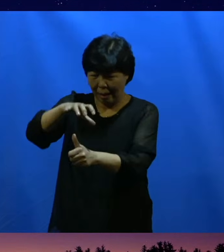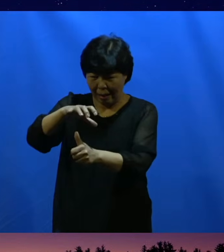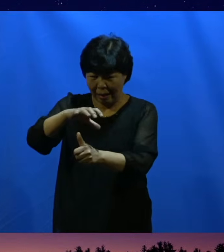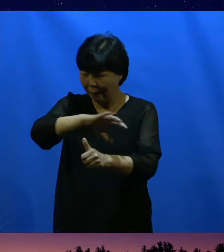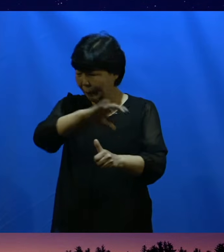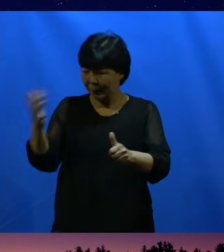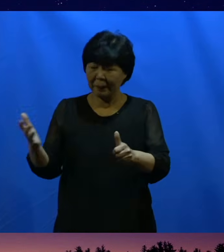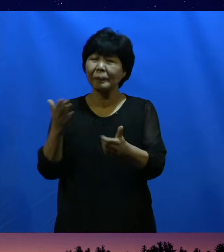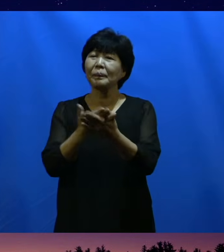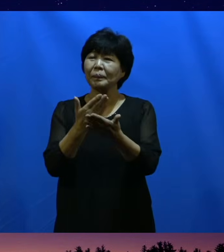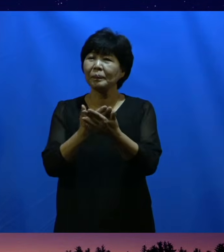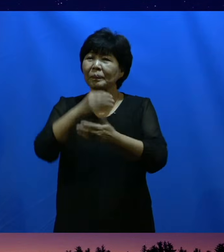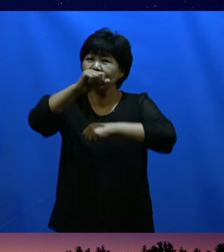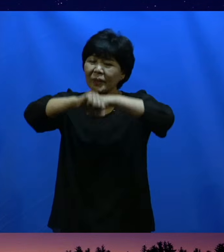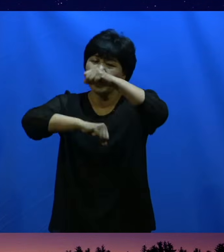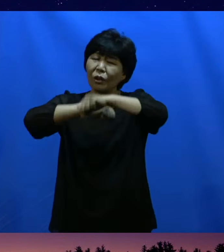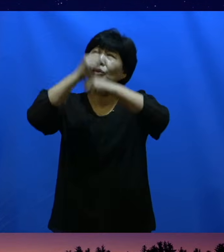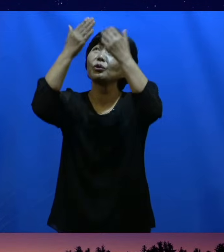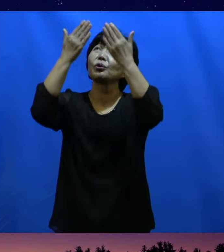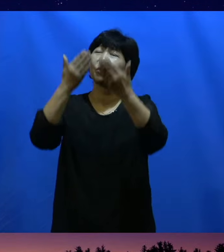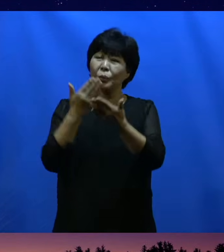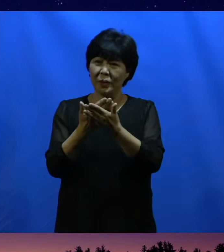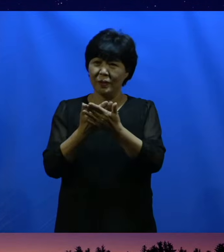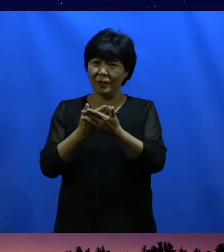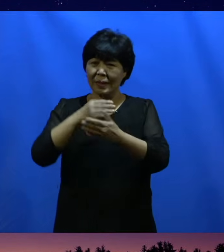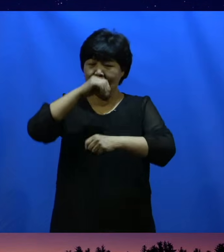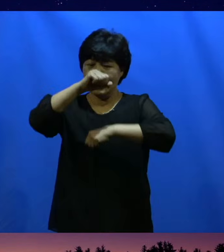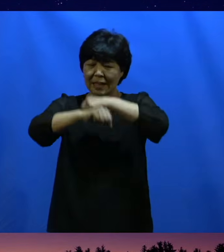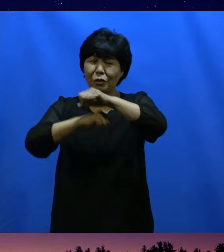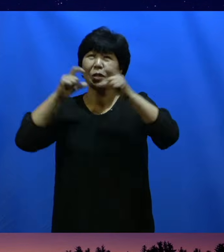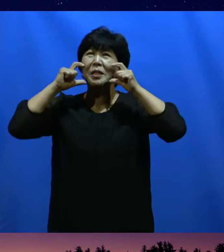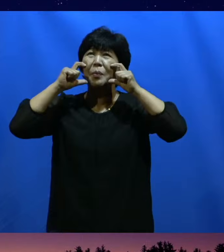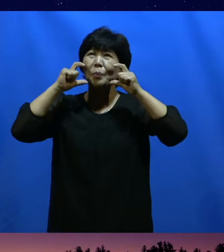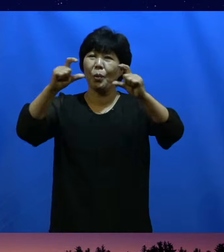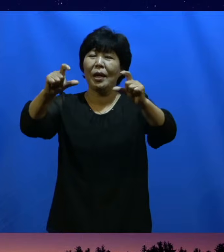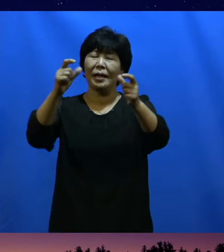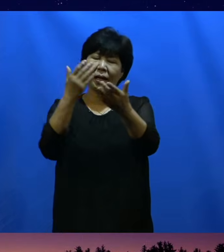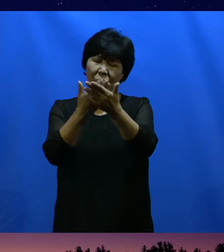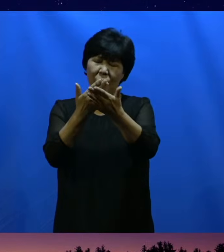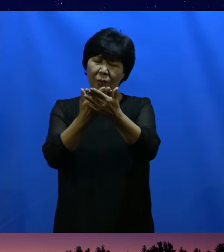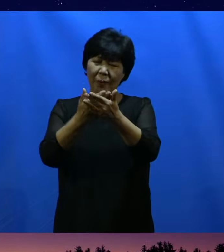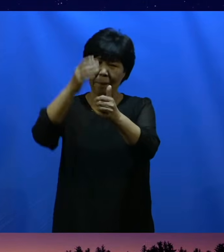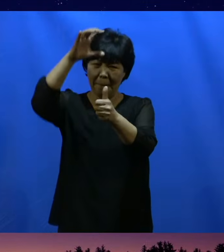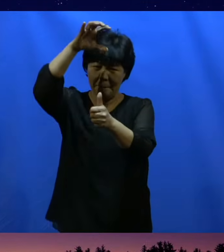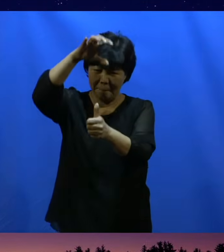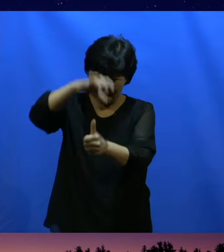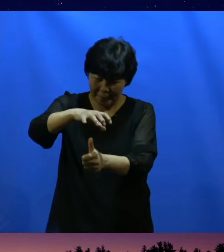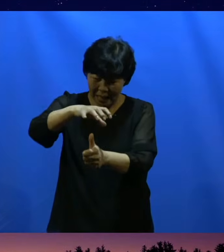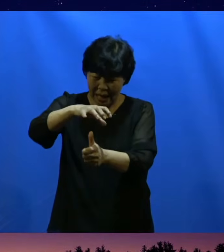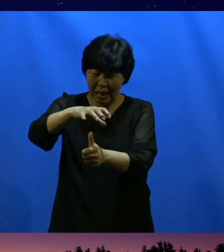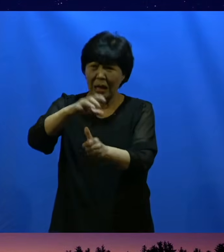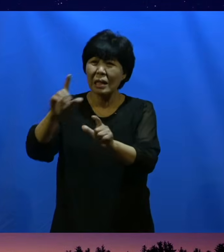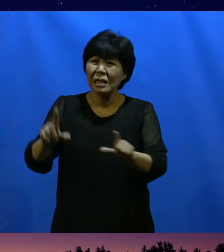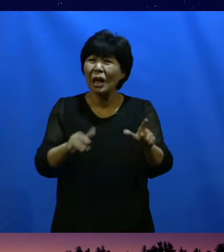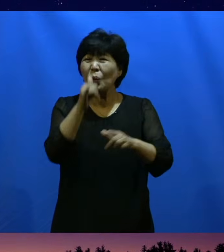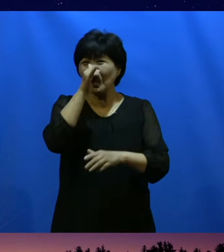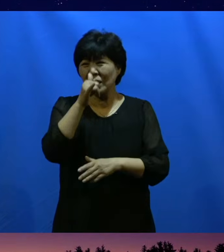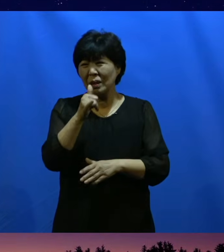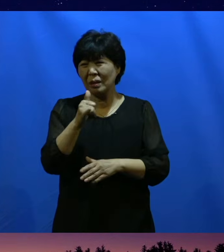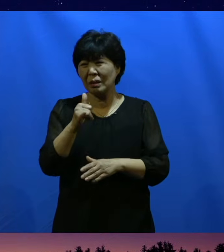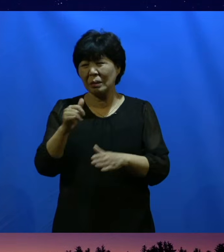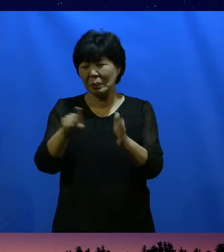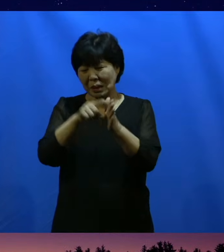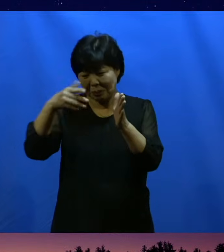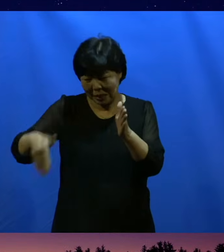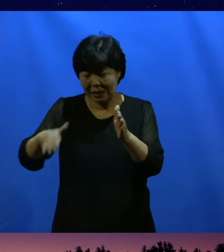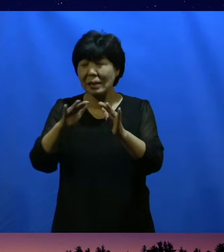하여 주셔서 이제 자유를 선포하게 하여 주시옵소서. 속박 속에 살아가고 있는 우리의 이웃들을 하나님